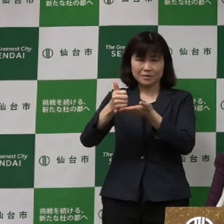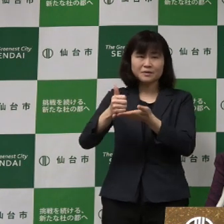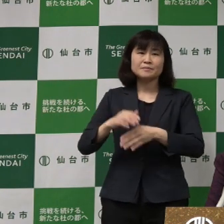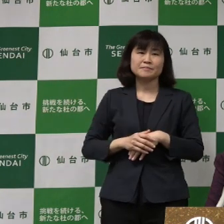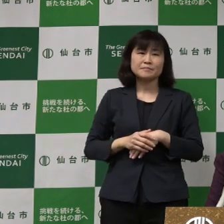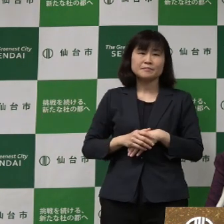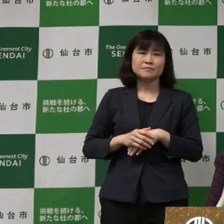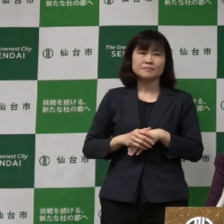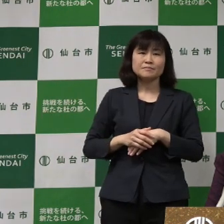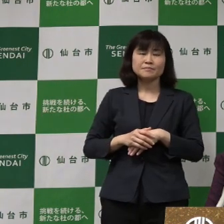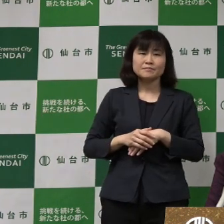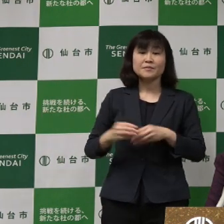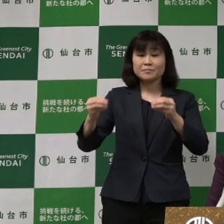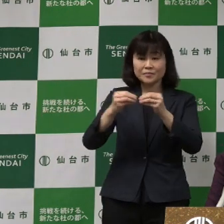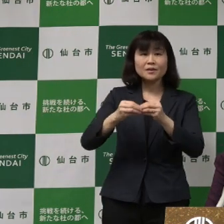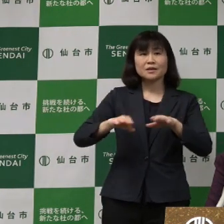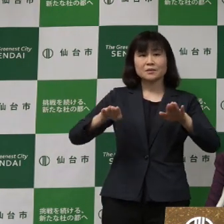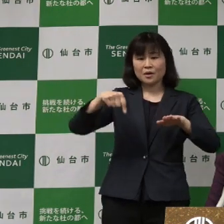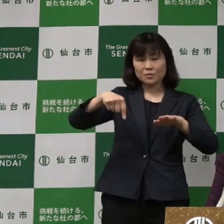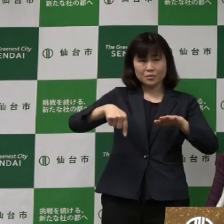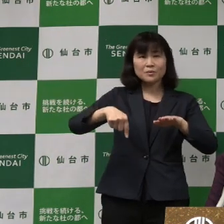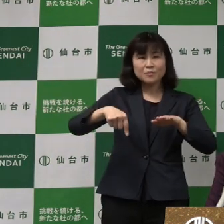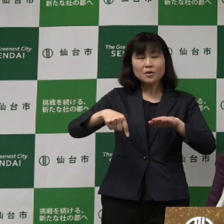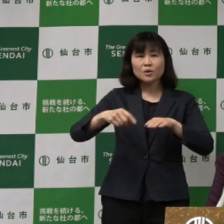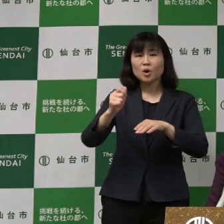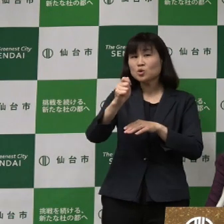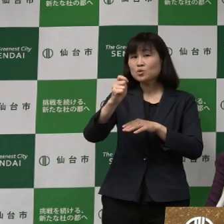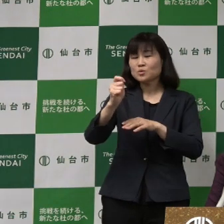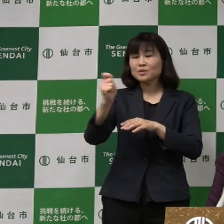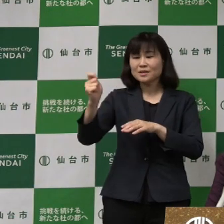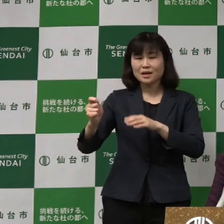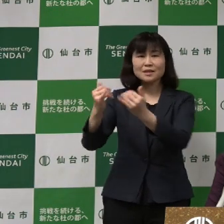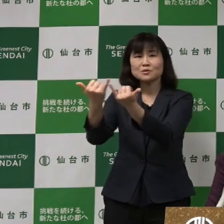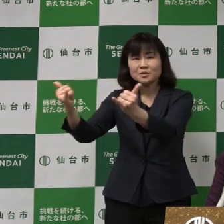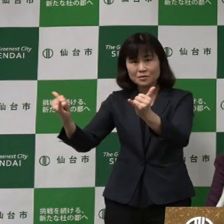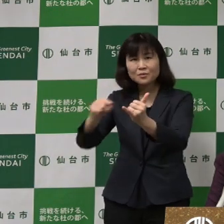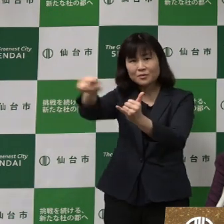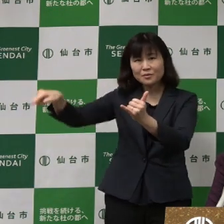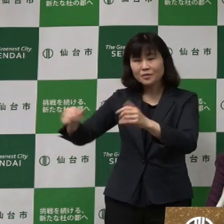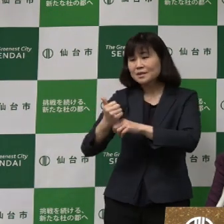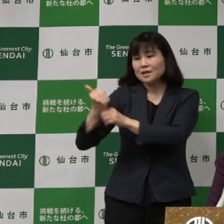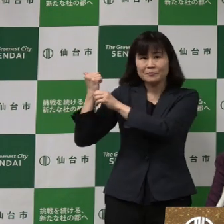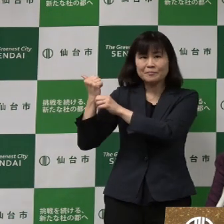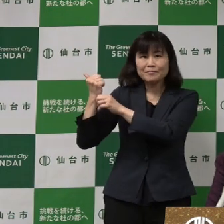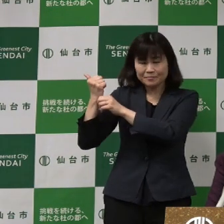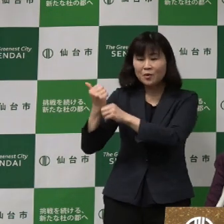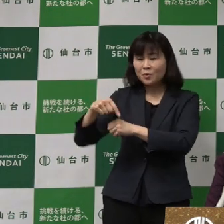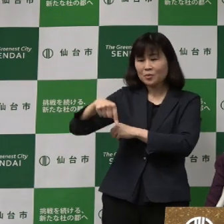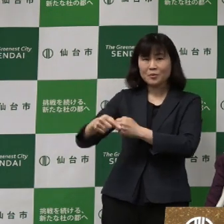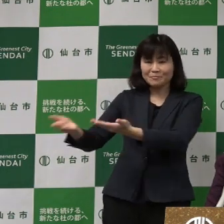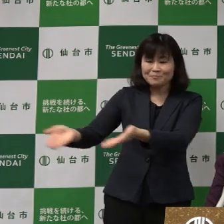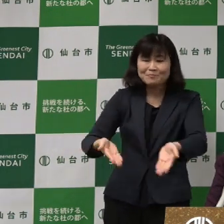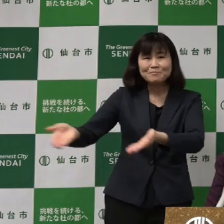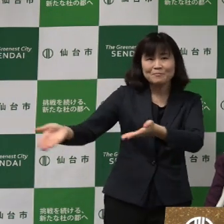でもですね、ウクライナの難民の方々ということになるんでしょうか、受け入れる準備を